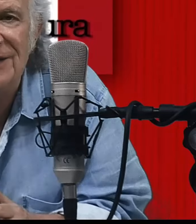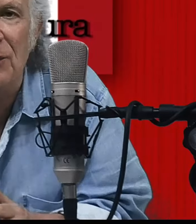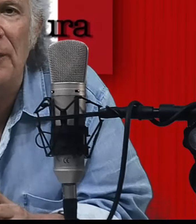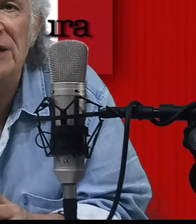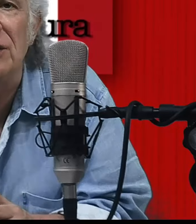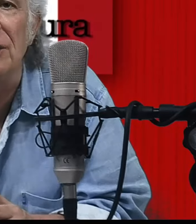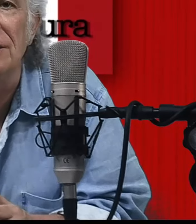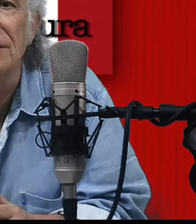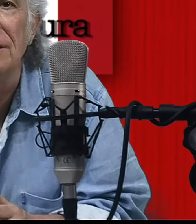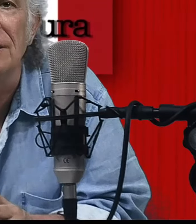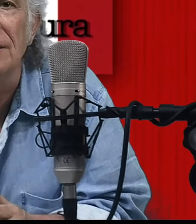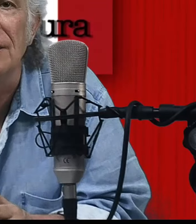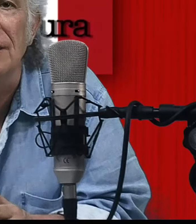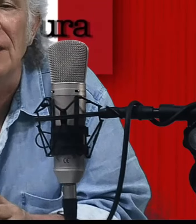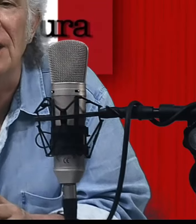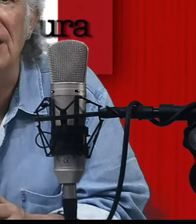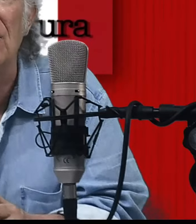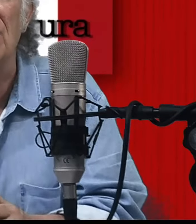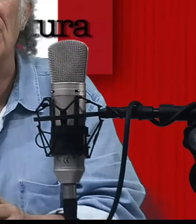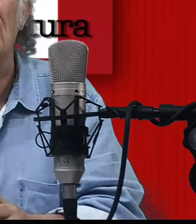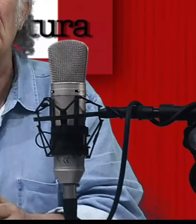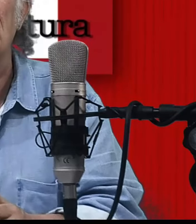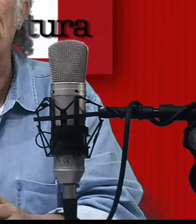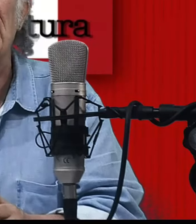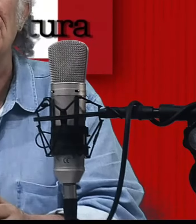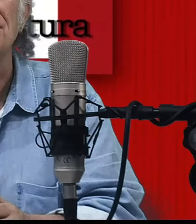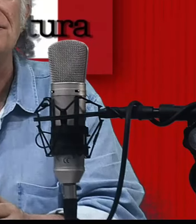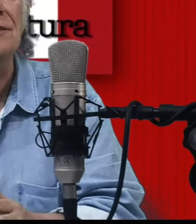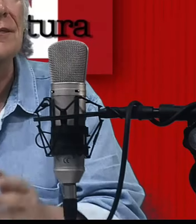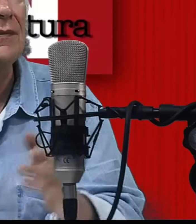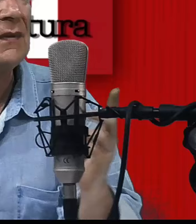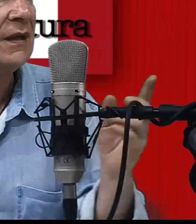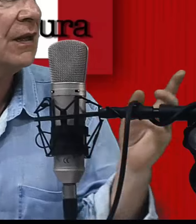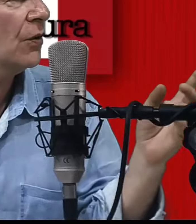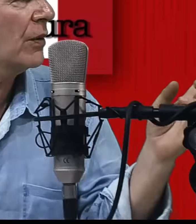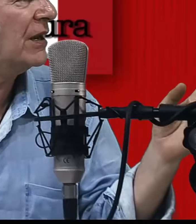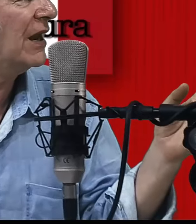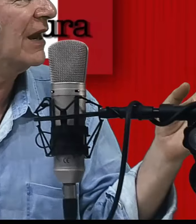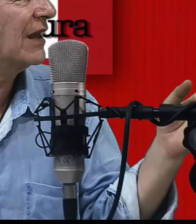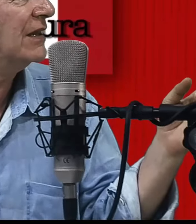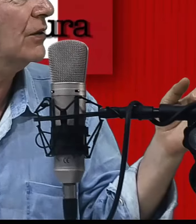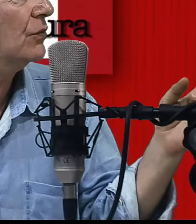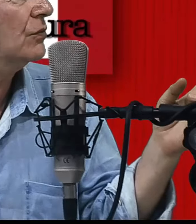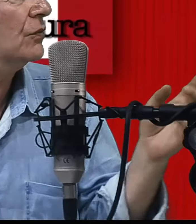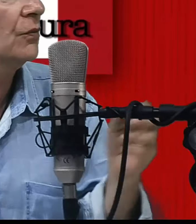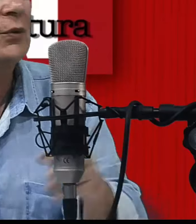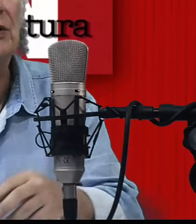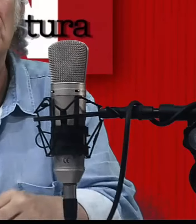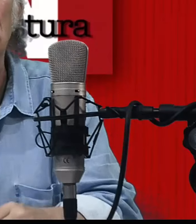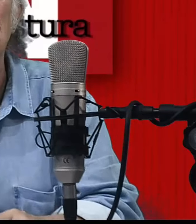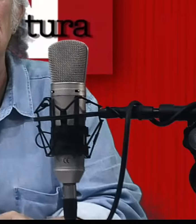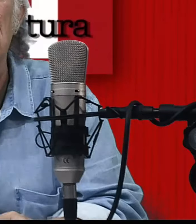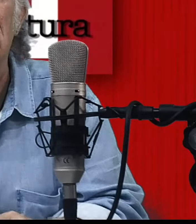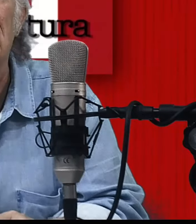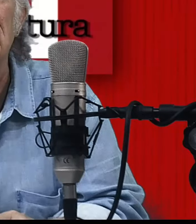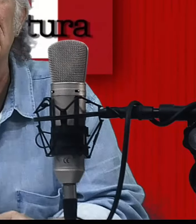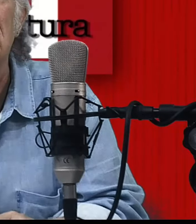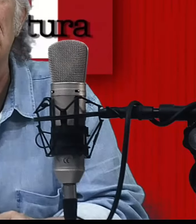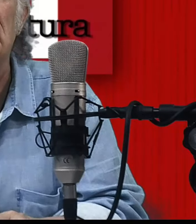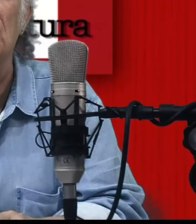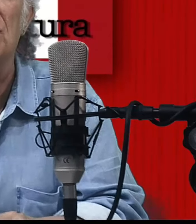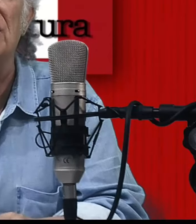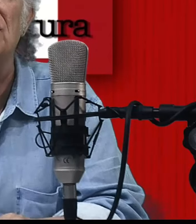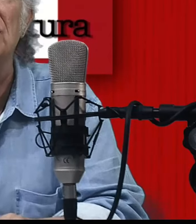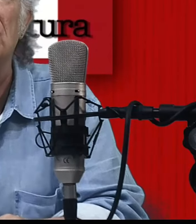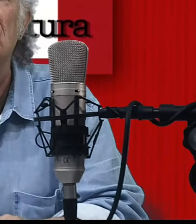en ese momento. Y creo que valió la pena. Creo que viene el alcalde, un poquito del alcalde que